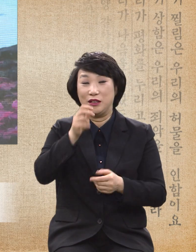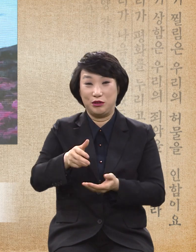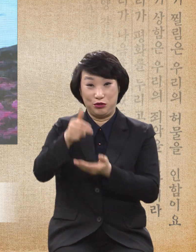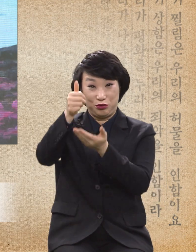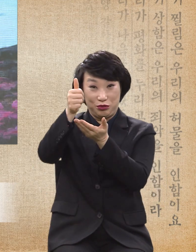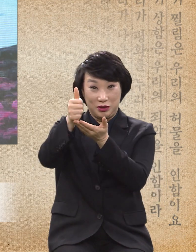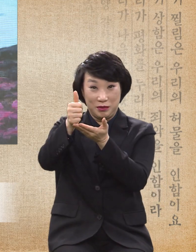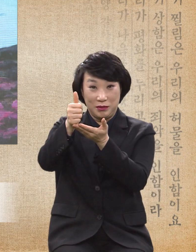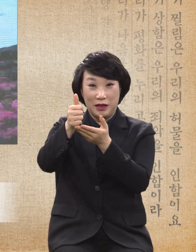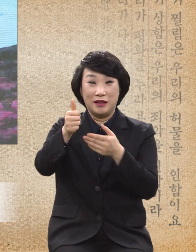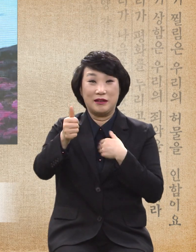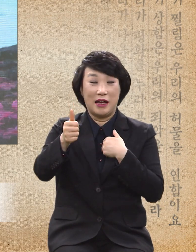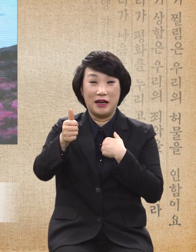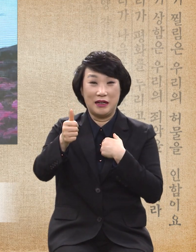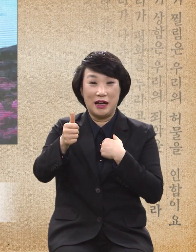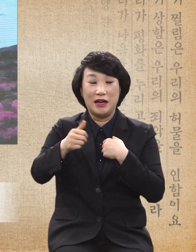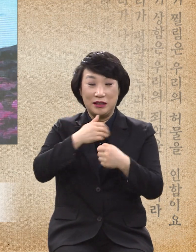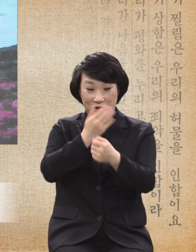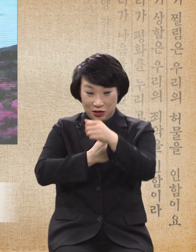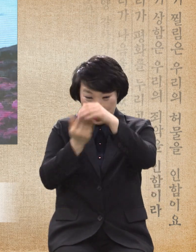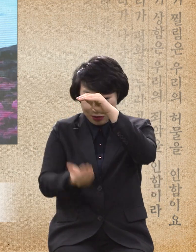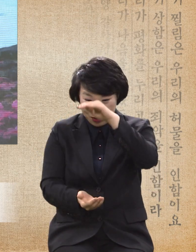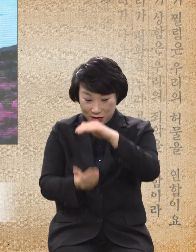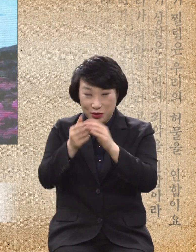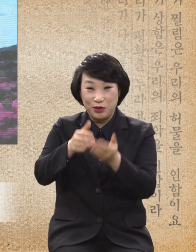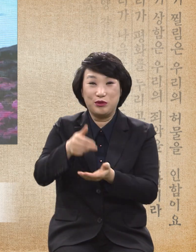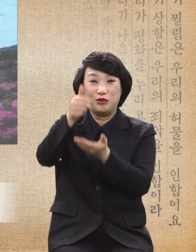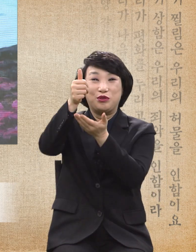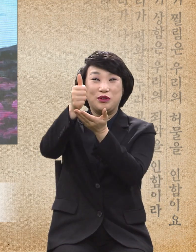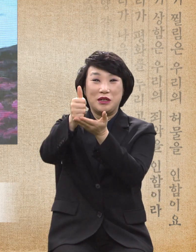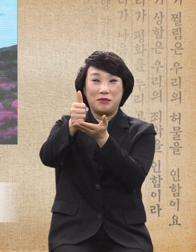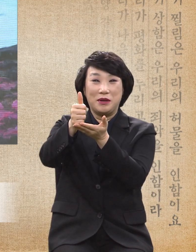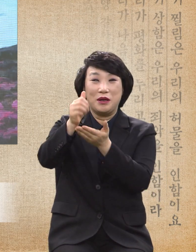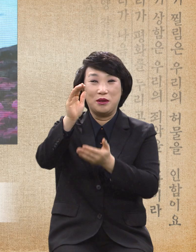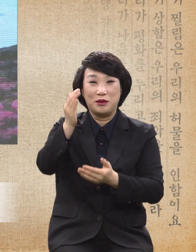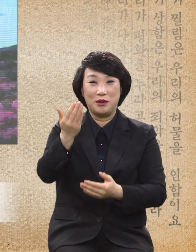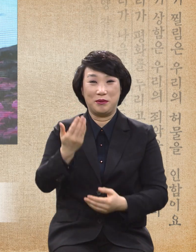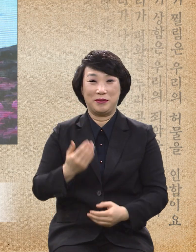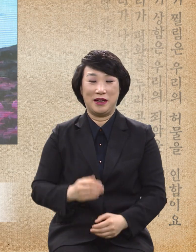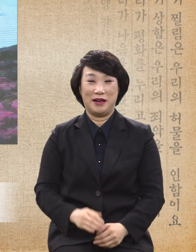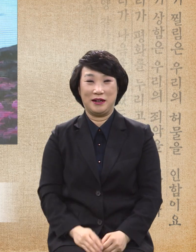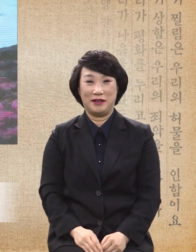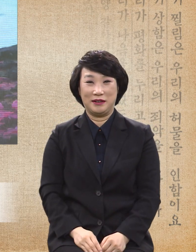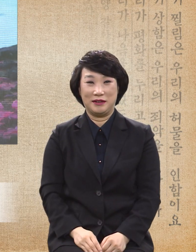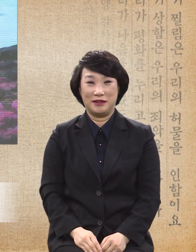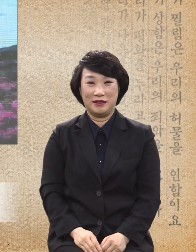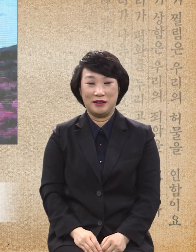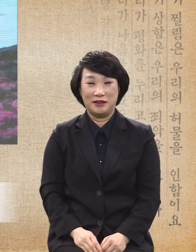주님이 나의 전능하신 기업이 되게 하라.